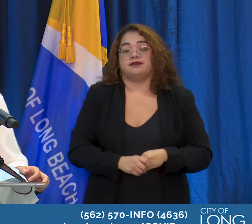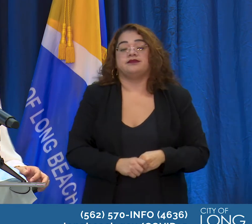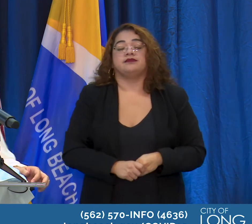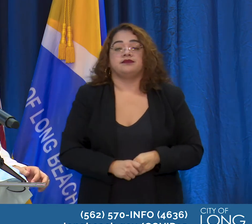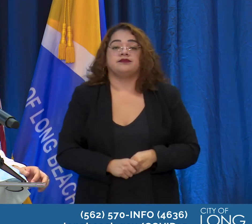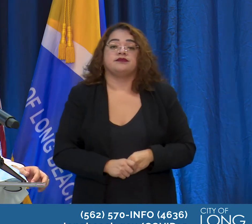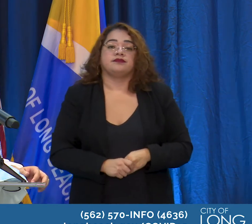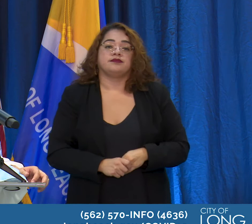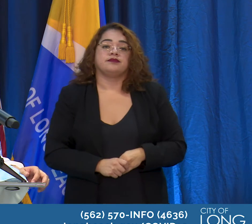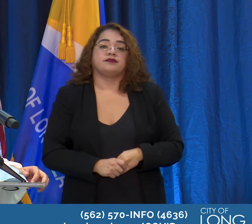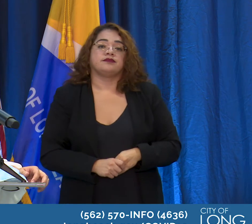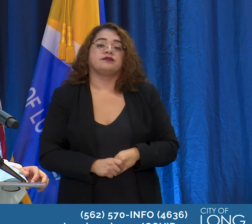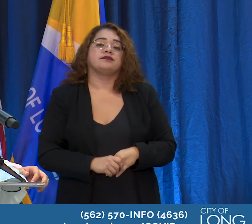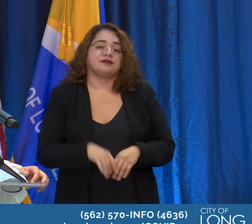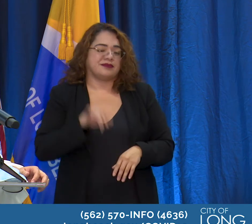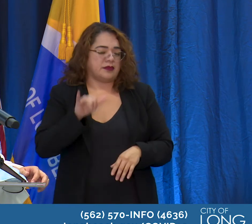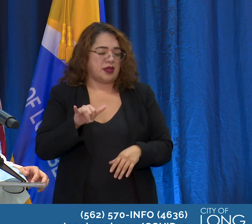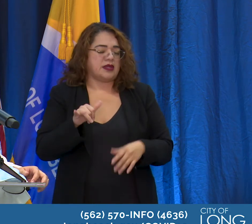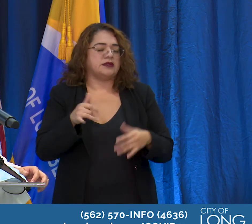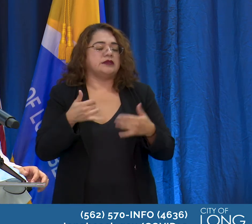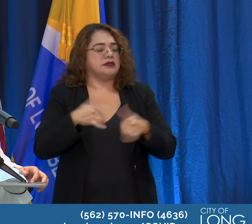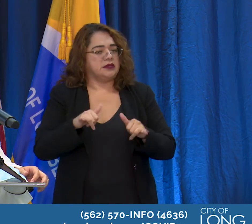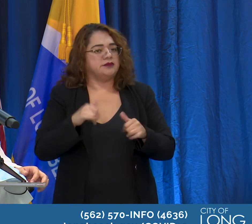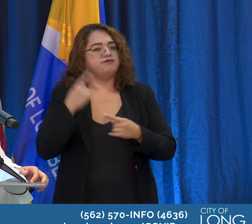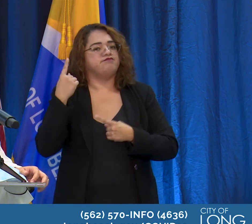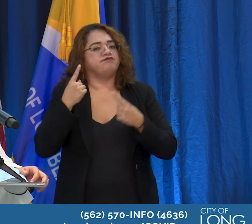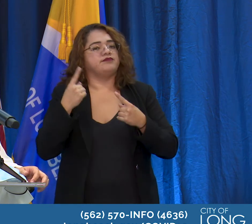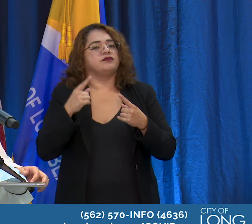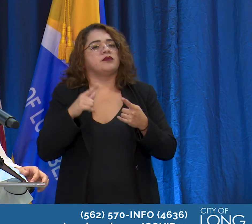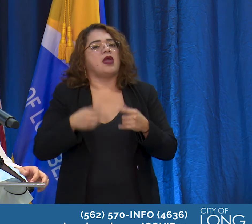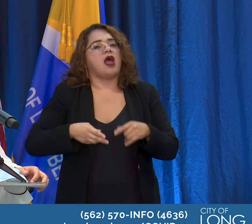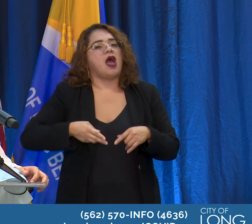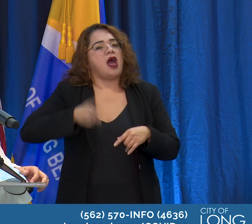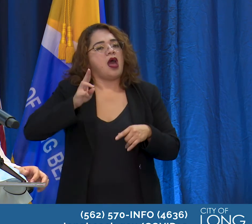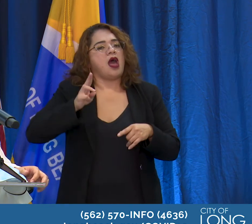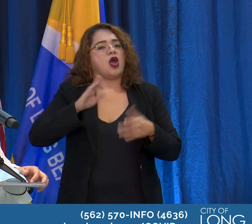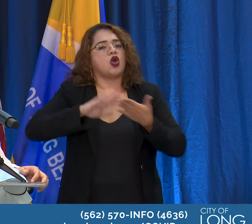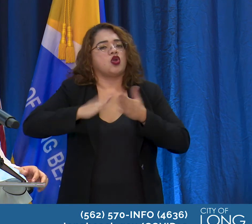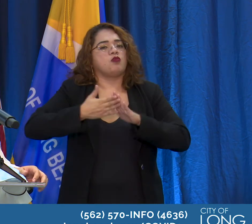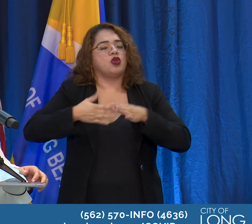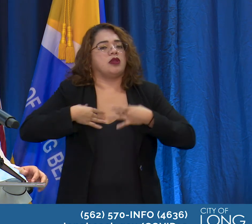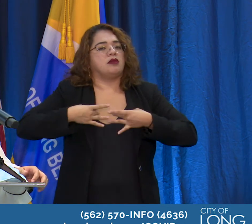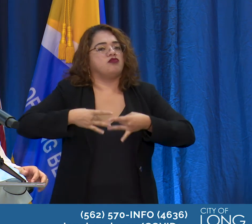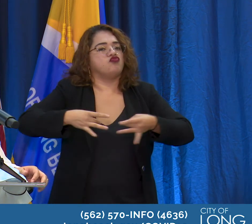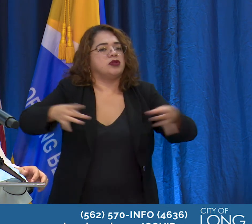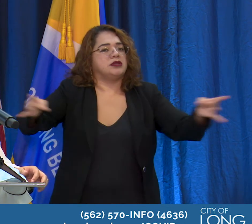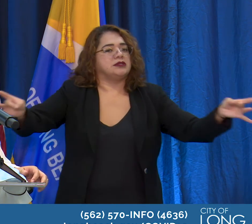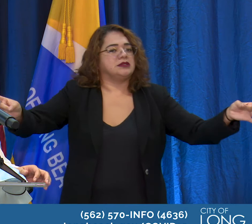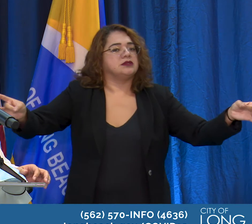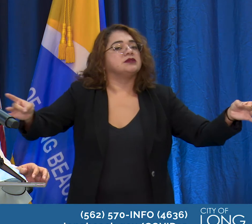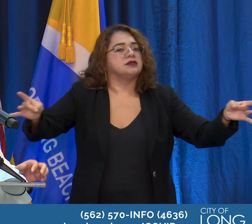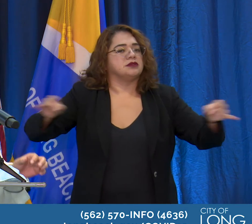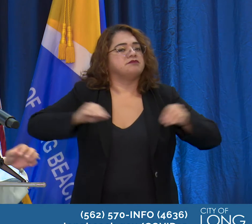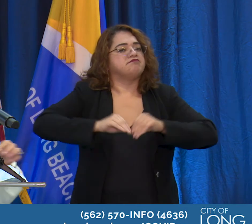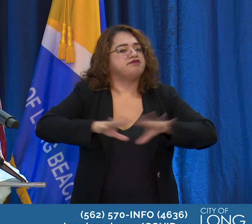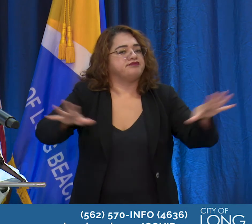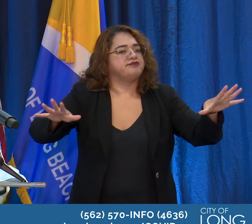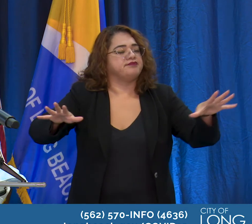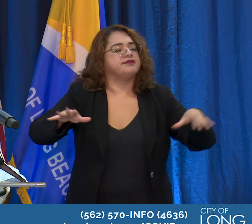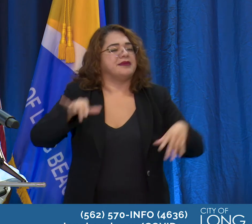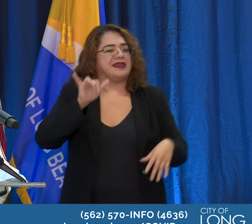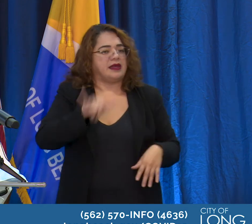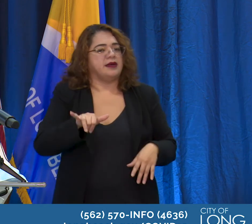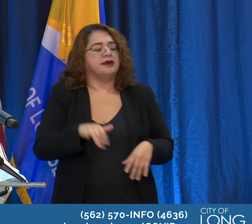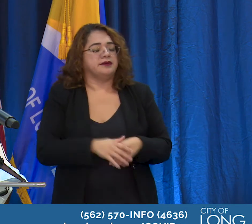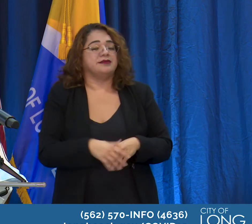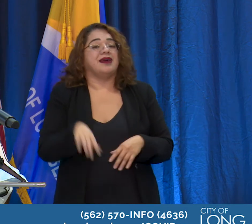considera que tenemos un alto riesgo de transmisión comunitaria generalizada de COVID-19 debido a nuestra alta tasa de